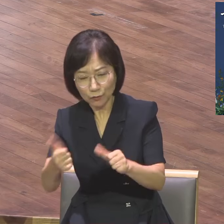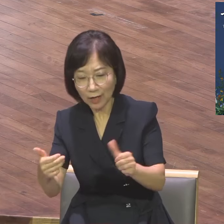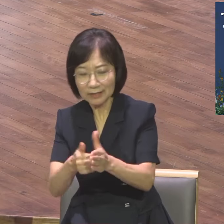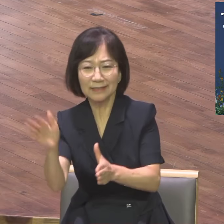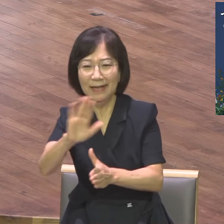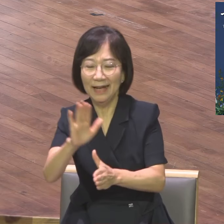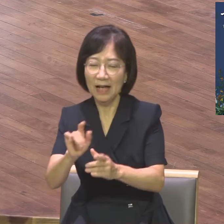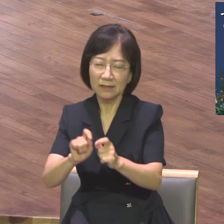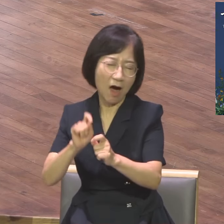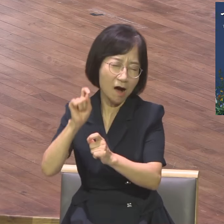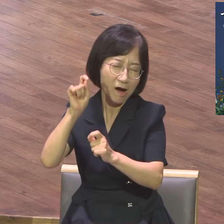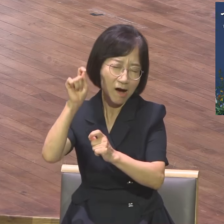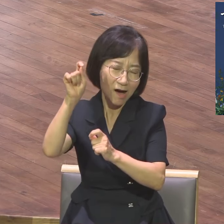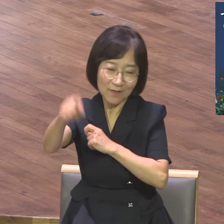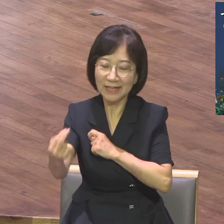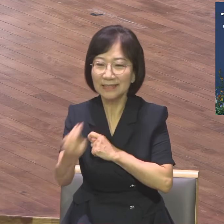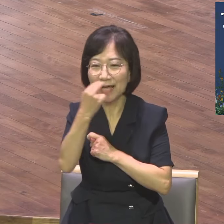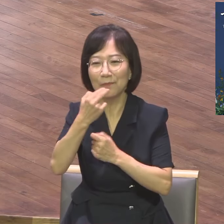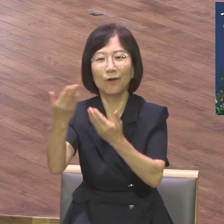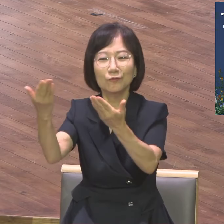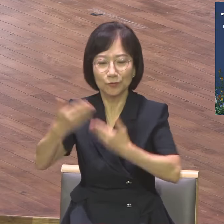것이 교회라고요.